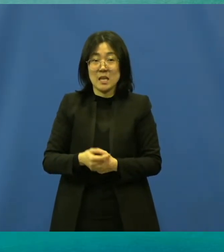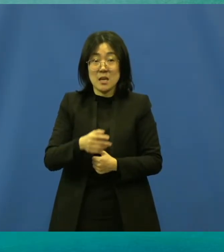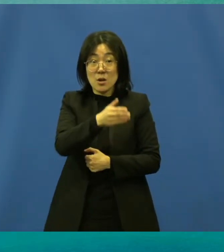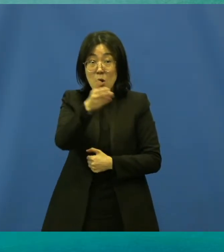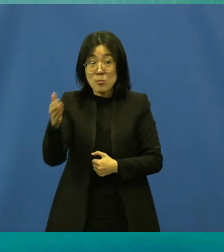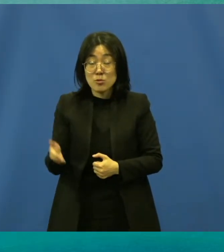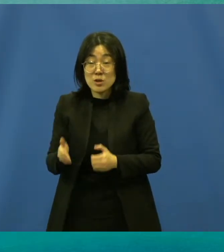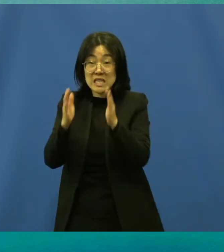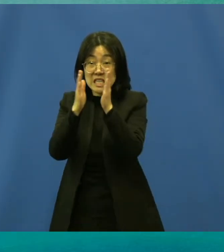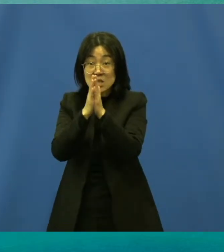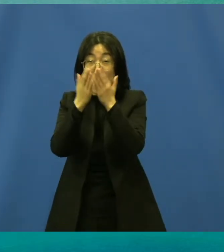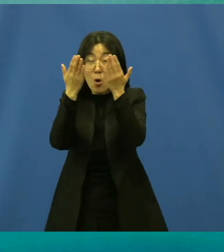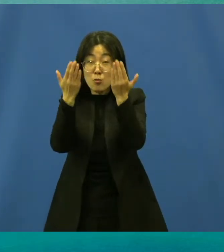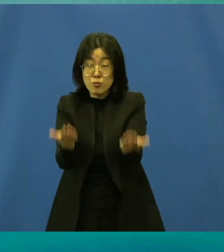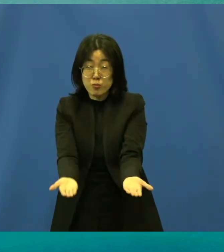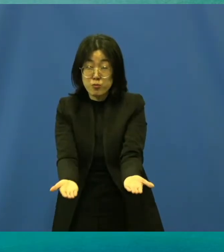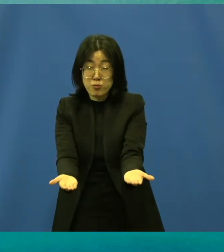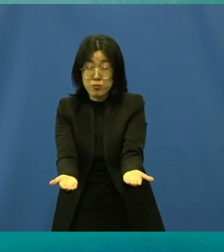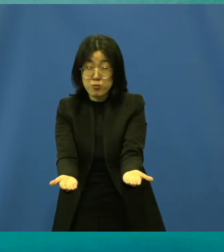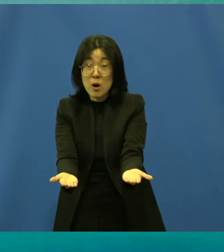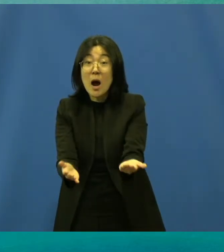않습니다.